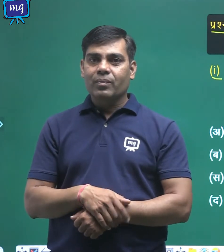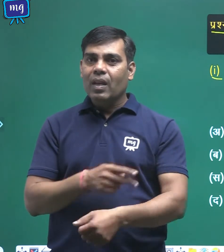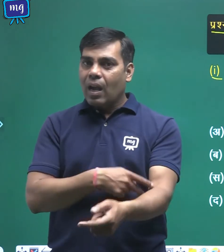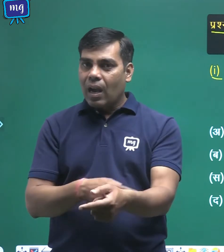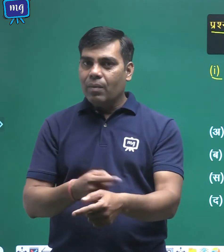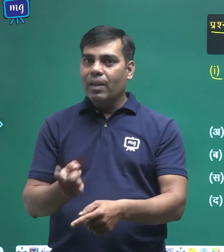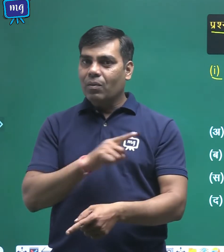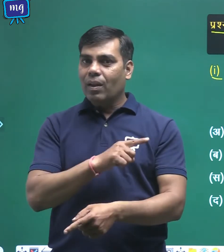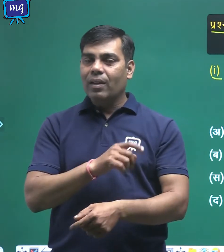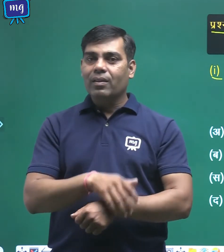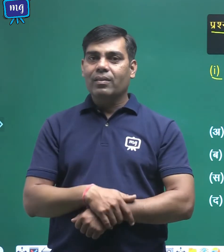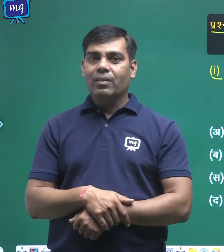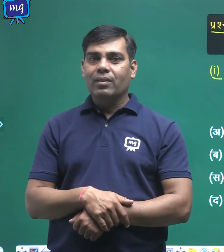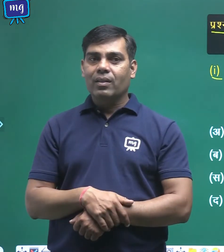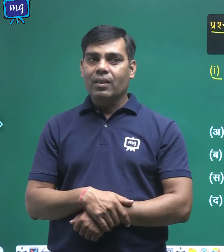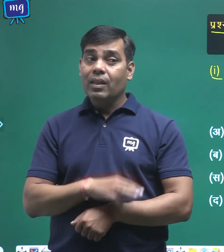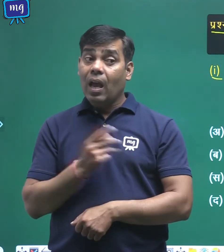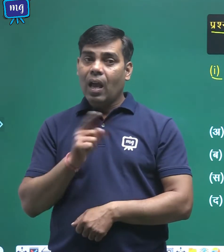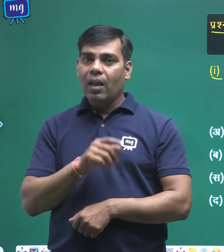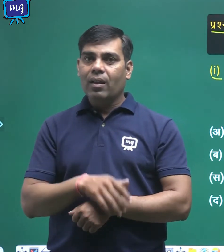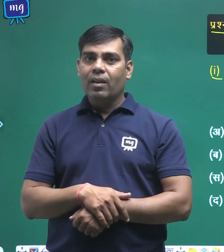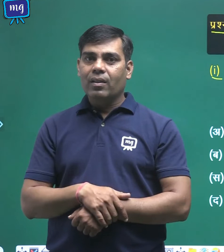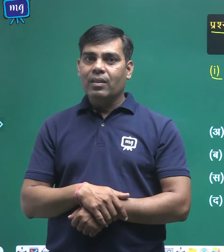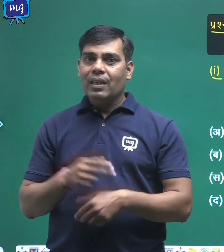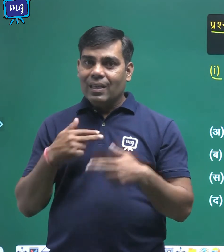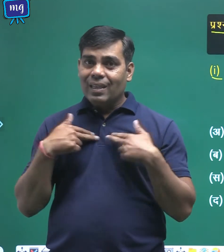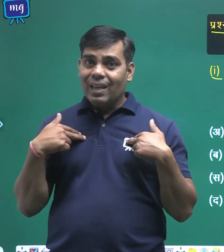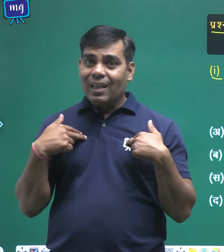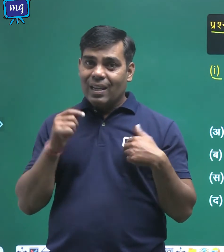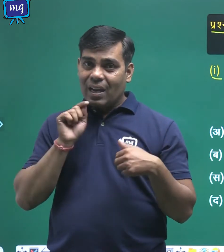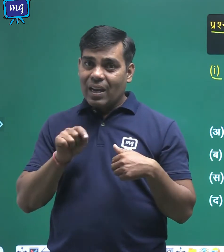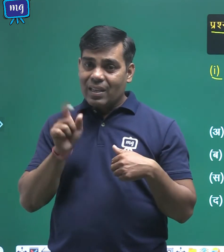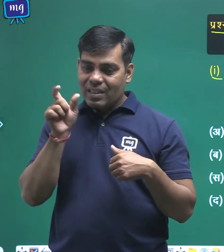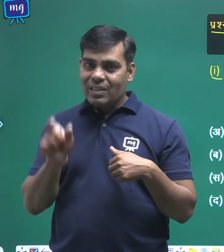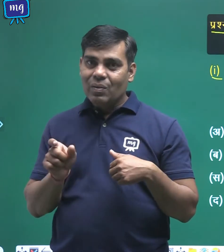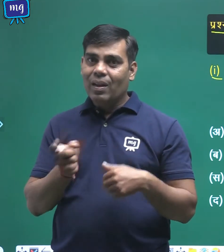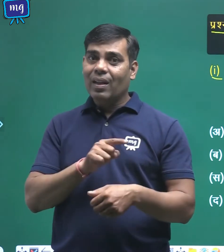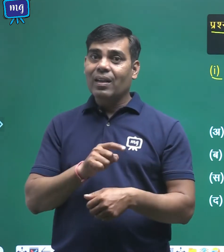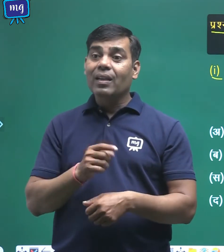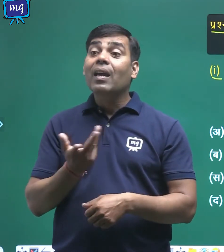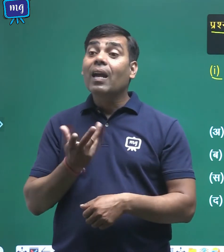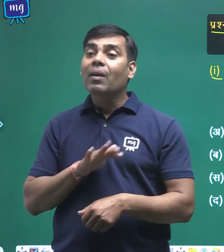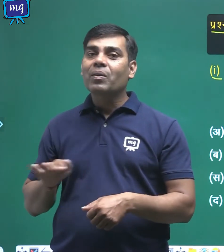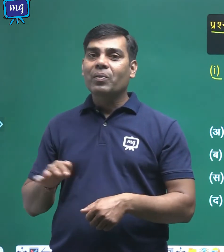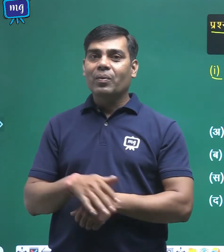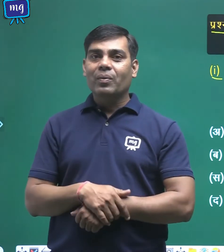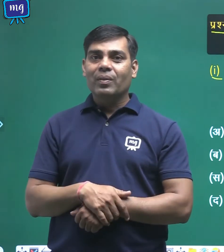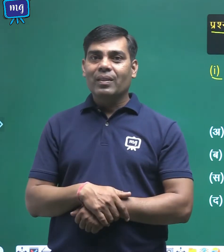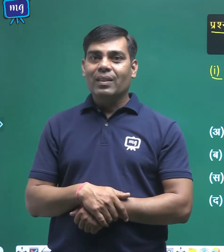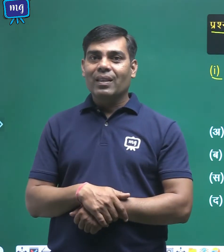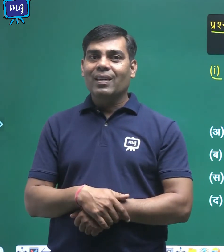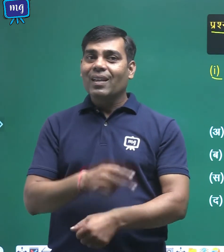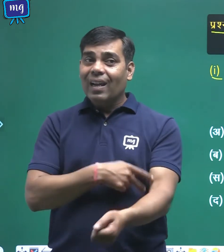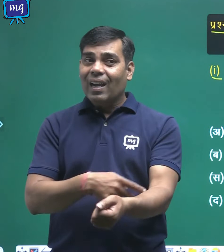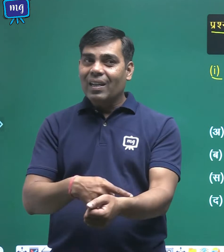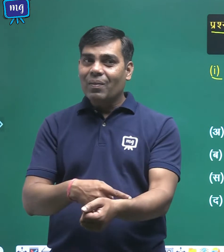कालीबाई द्वारा या न्यायाधीश द्वारा। क्या आएगा बच्चों? कालीबाई